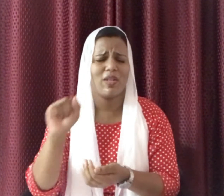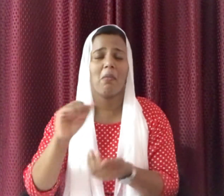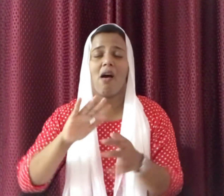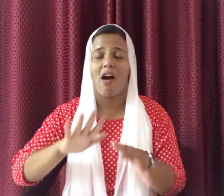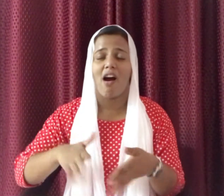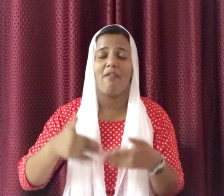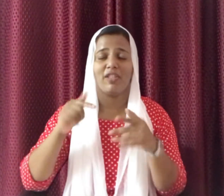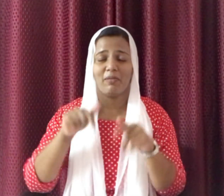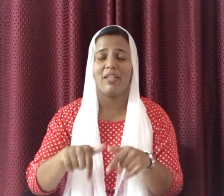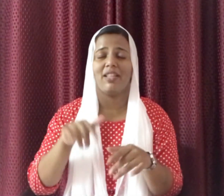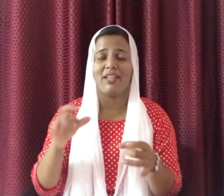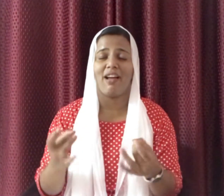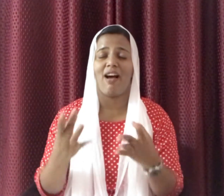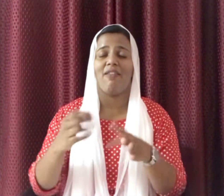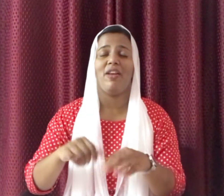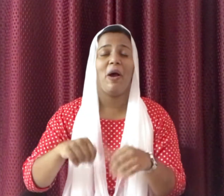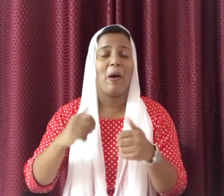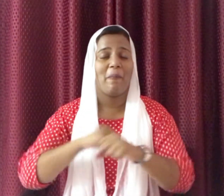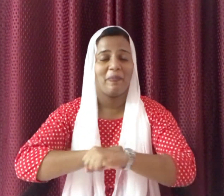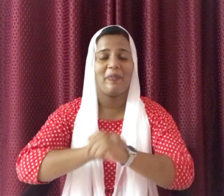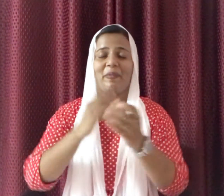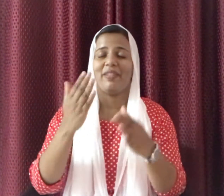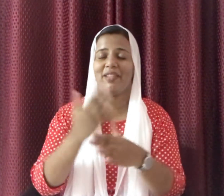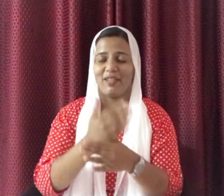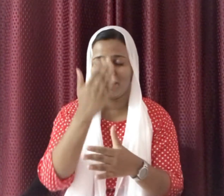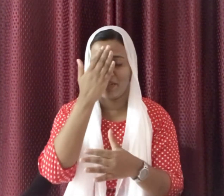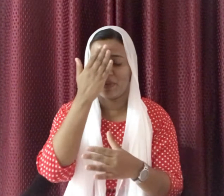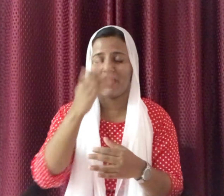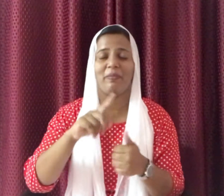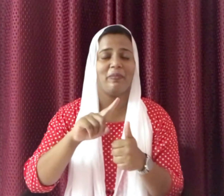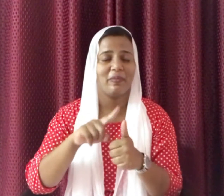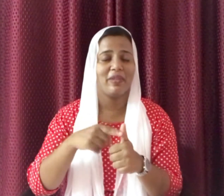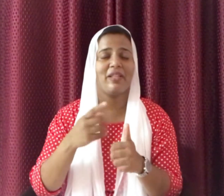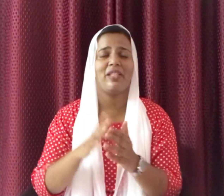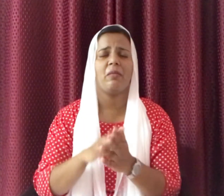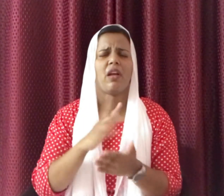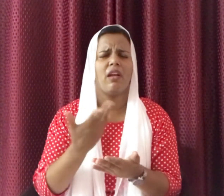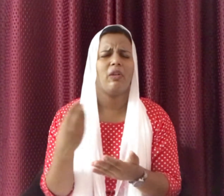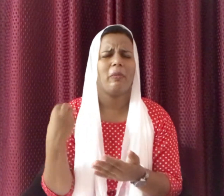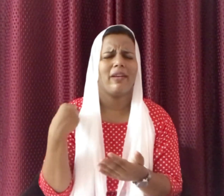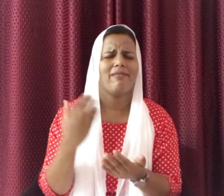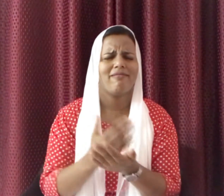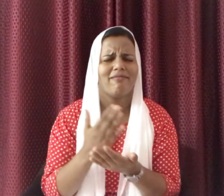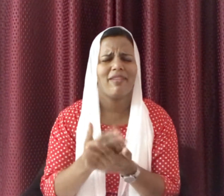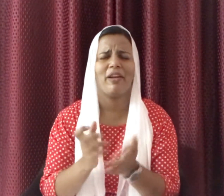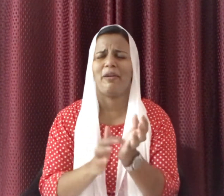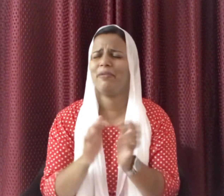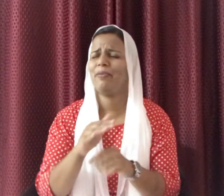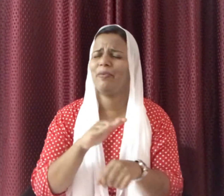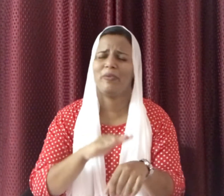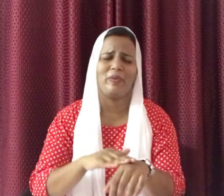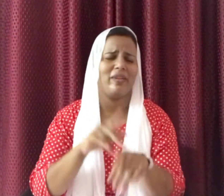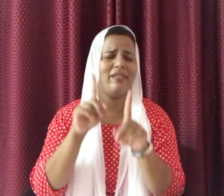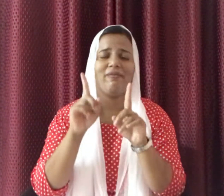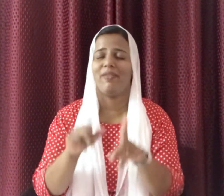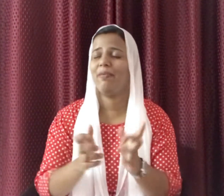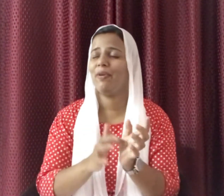ജീവിതത്തിൽ ഇന്ന് പകൽക്കാലം ചെയ്യുന്ന അത്ഭുതങ്ങൾക്കായിട്ട് സ്തോത്രം. പ്രത്യേകിച്ച് കർത്താവെ അവരുടെ വിഷയങ്ങളെ കർത്താവ് തുടരണമേ. ആവശ്യങ്ങൾ കർത്താവെ അങ്ങ്